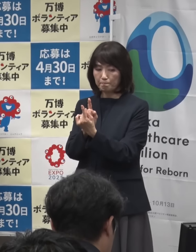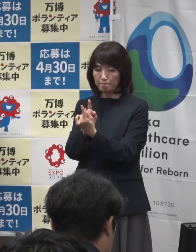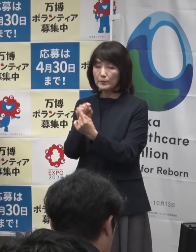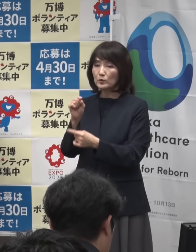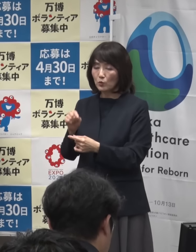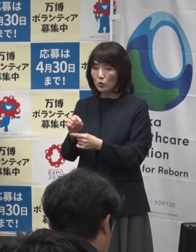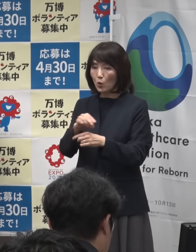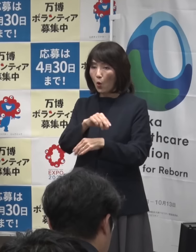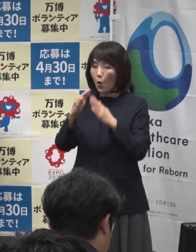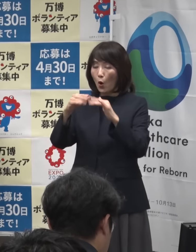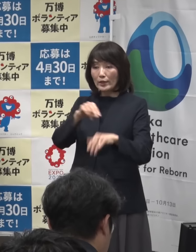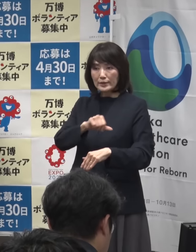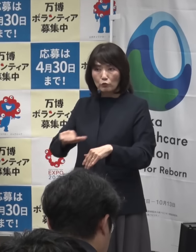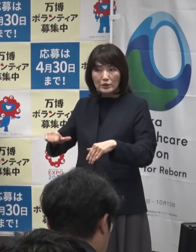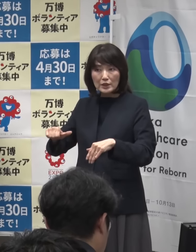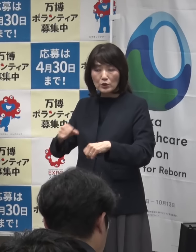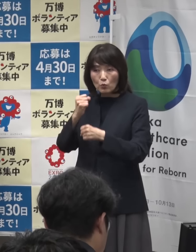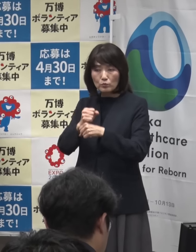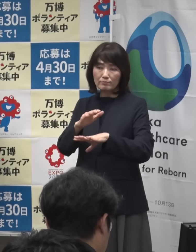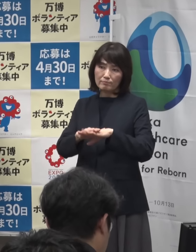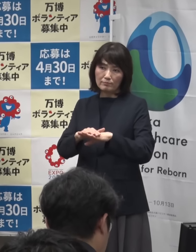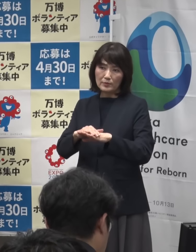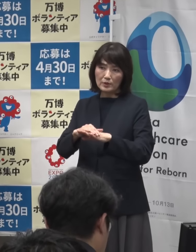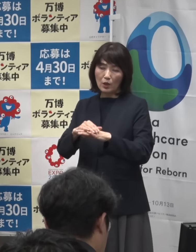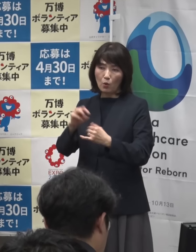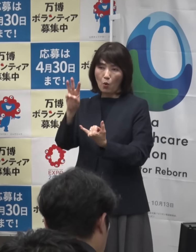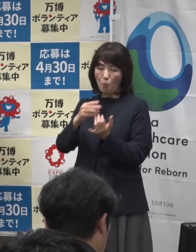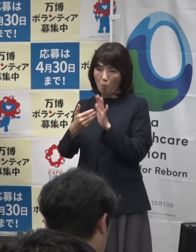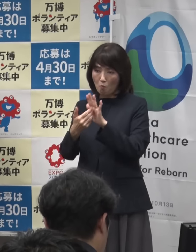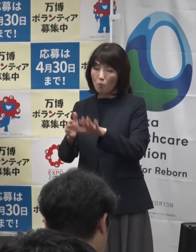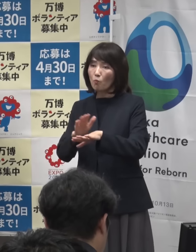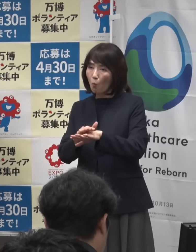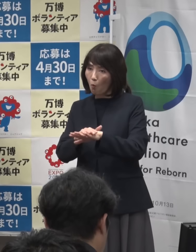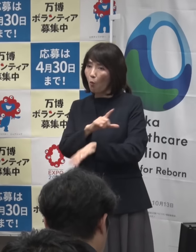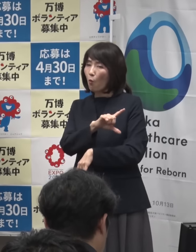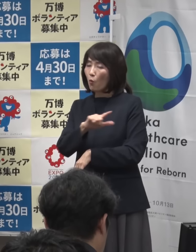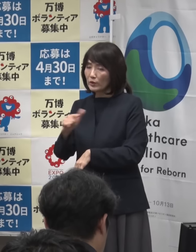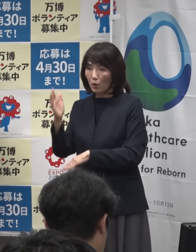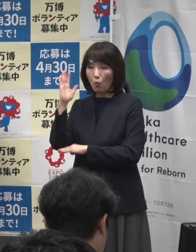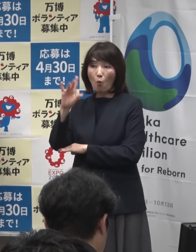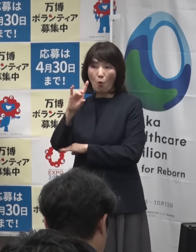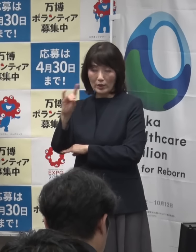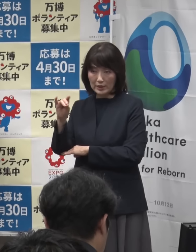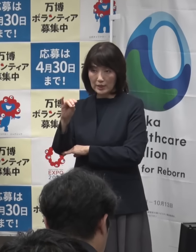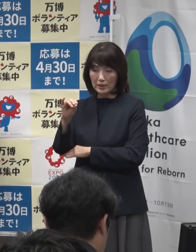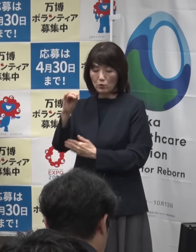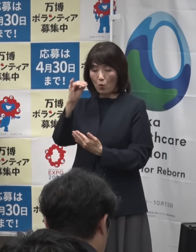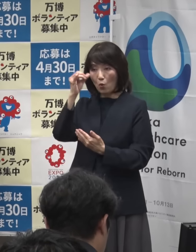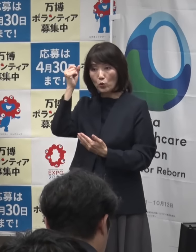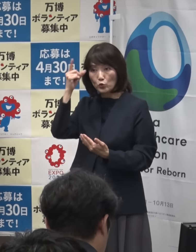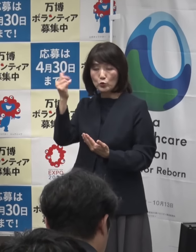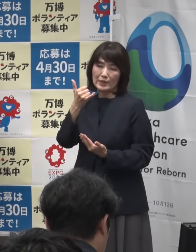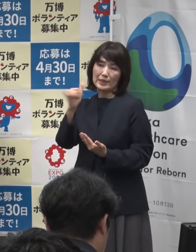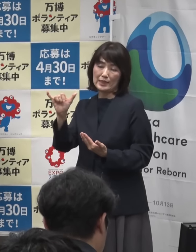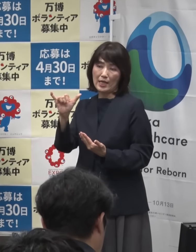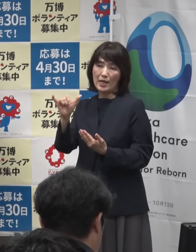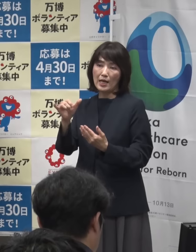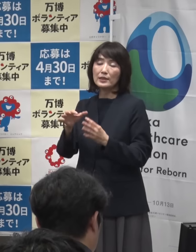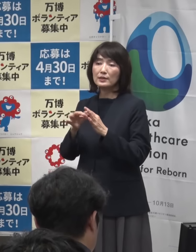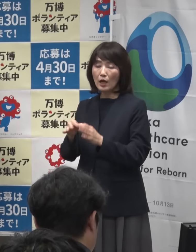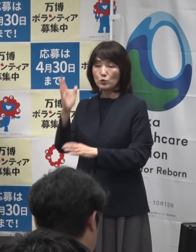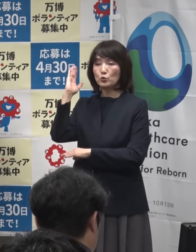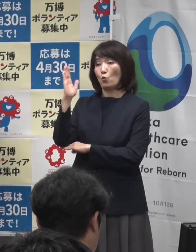この宅地造成の施工方法であったり防災工法であったり砂防森林に関する講義、有識者による宅地防災をに関